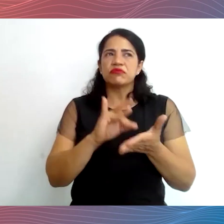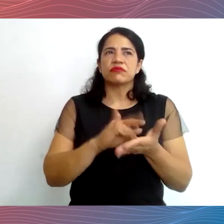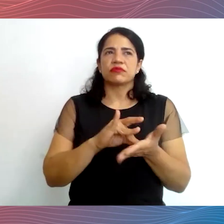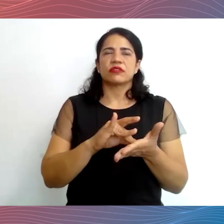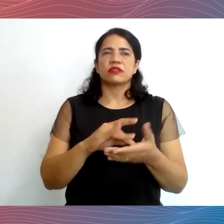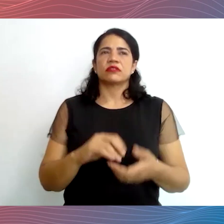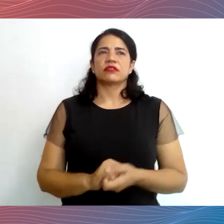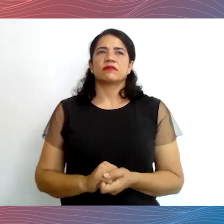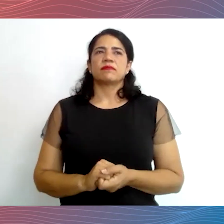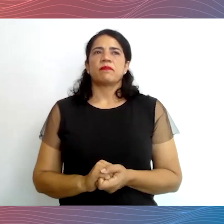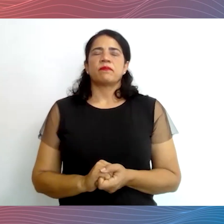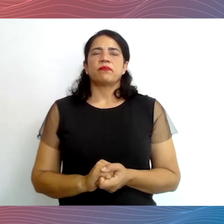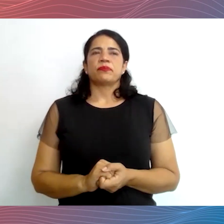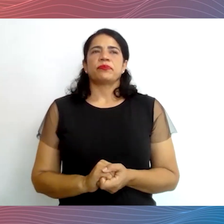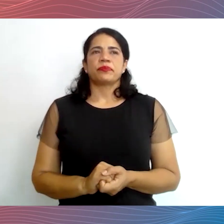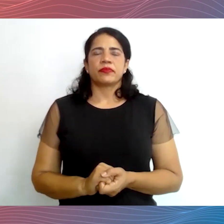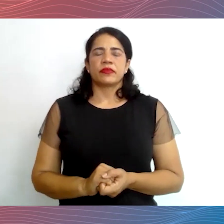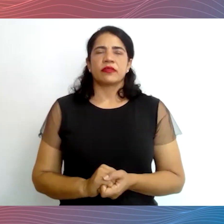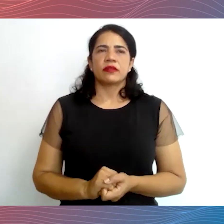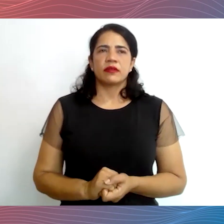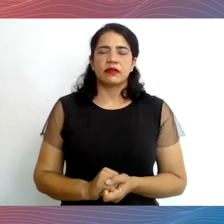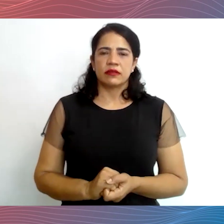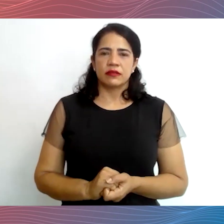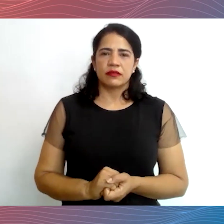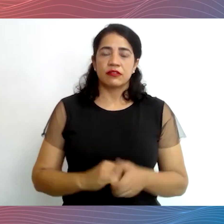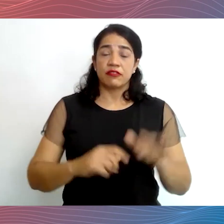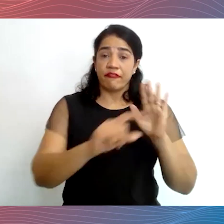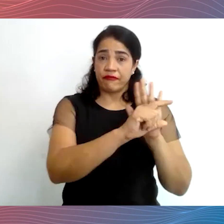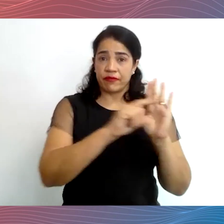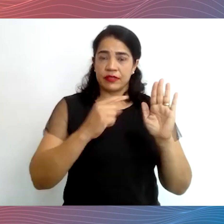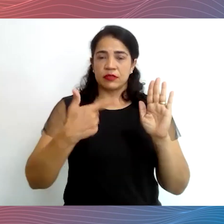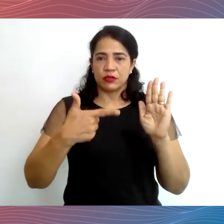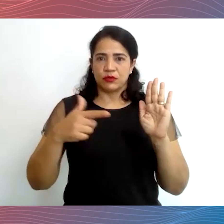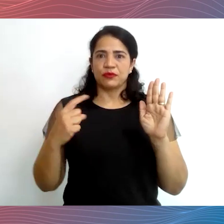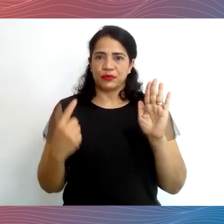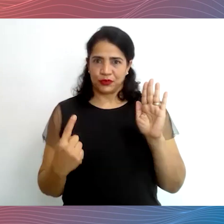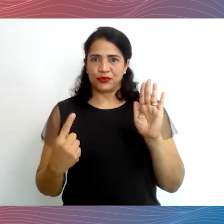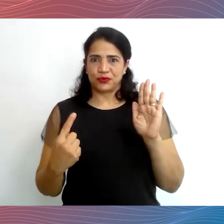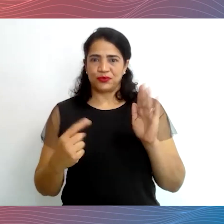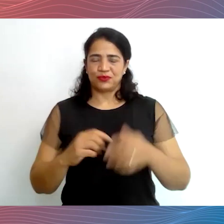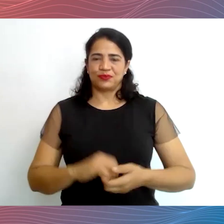21, tá? 21, é isso, né?